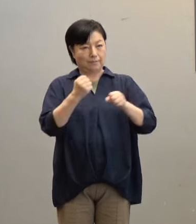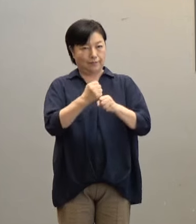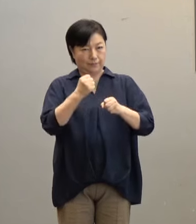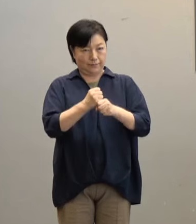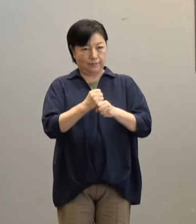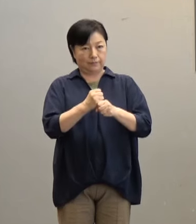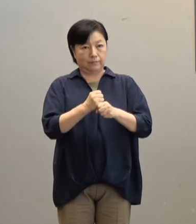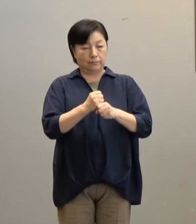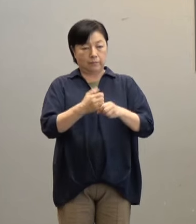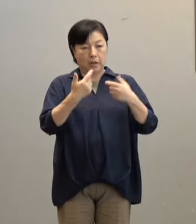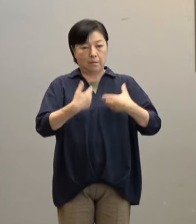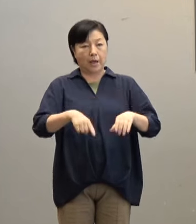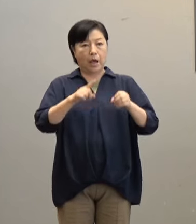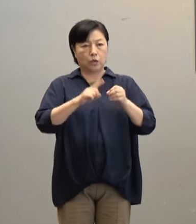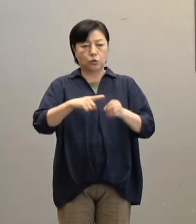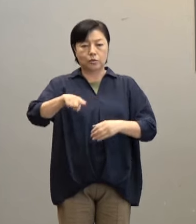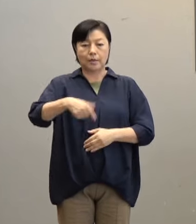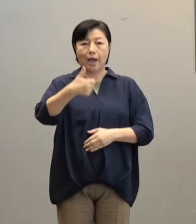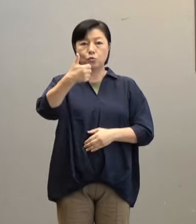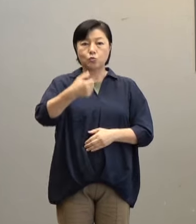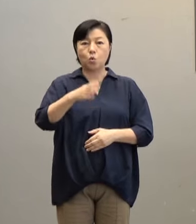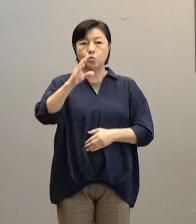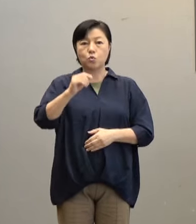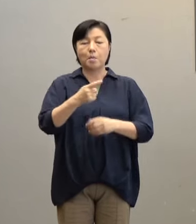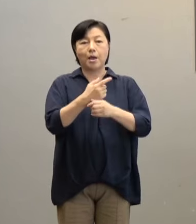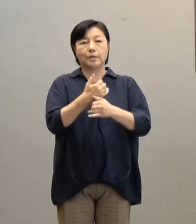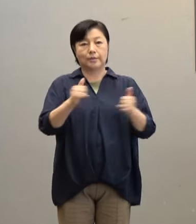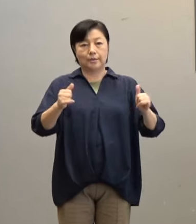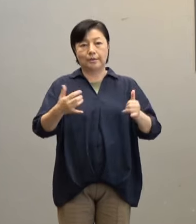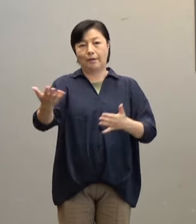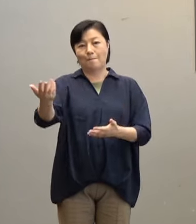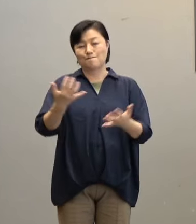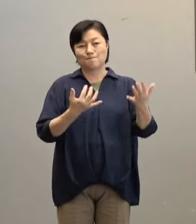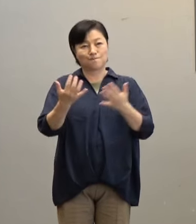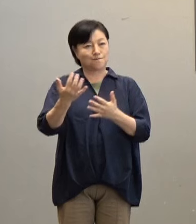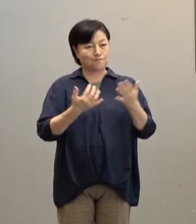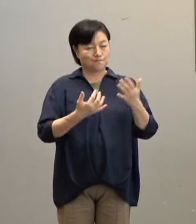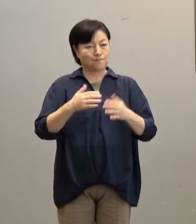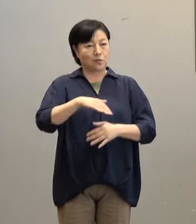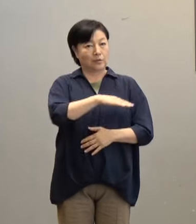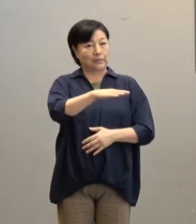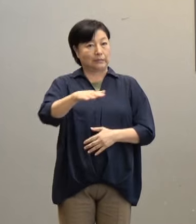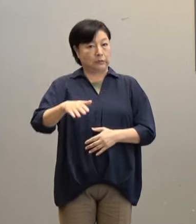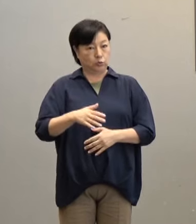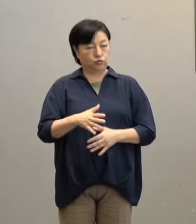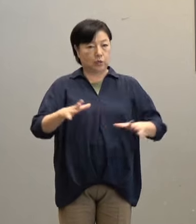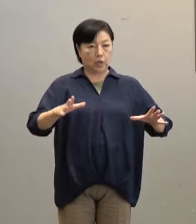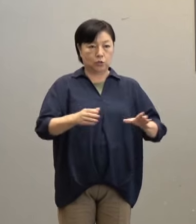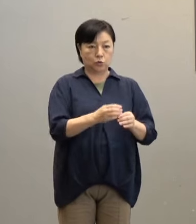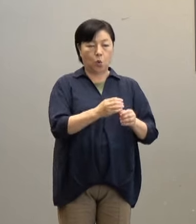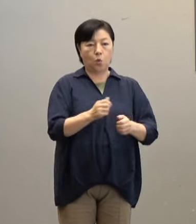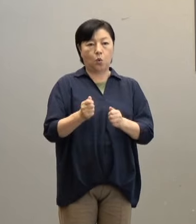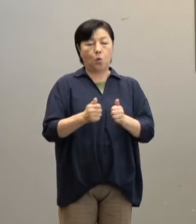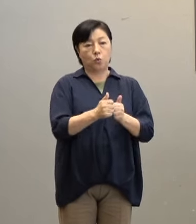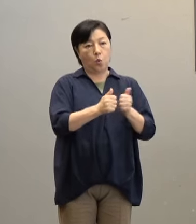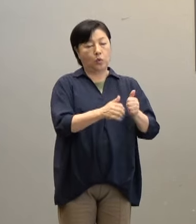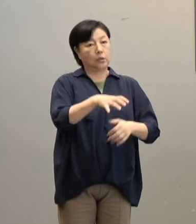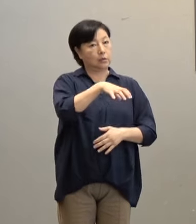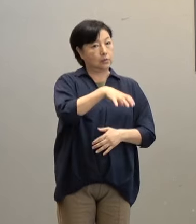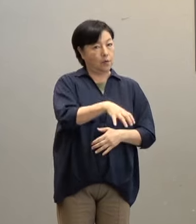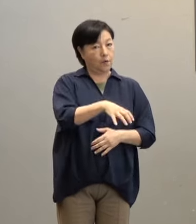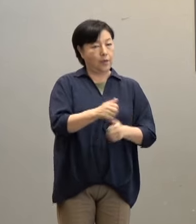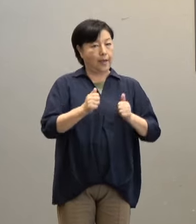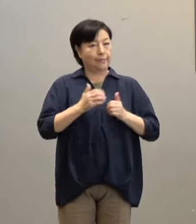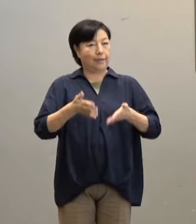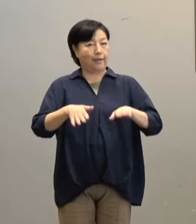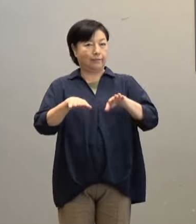は年間150万人の人々が訪れる都市公園であり、敷地内には総合競技場、野球場、体育館などの